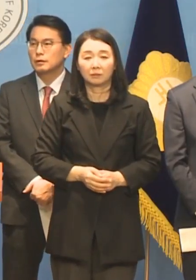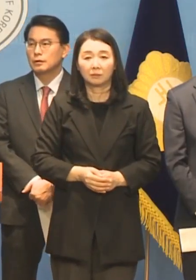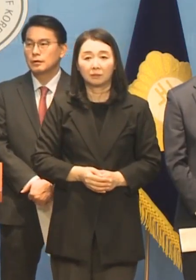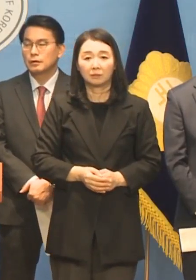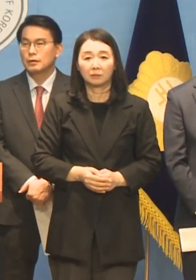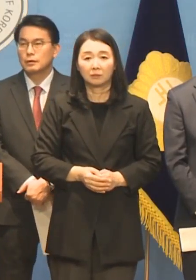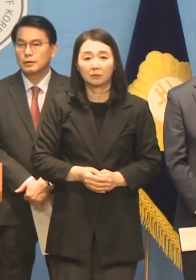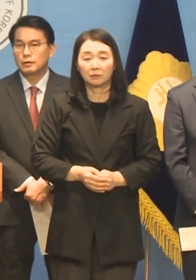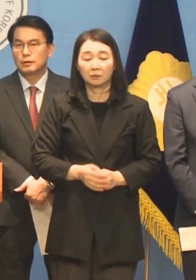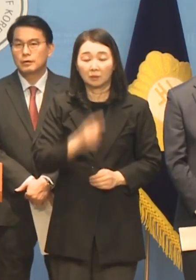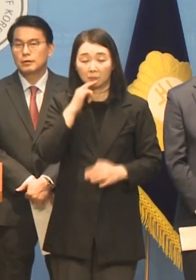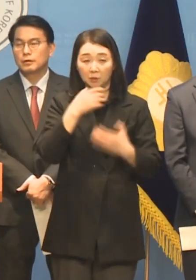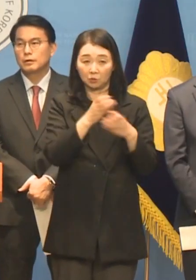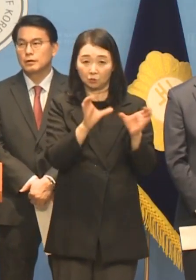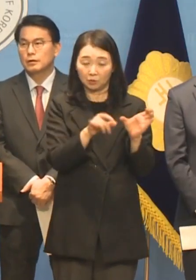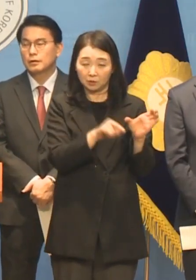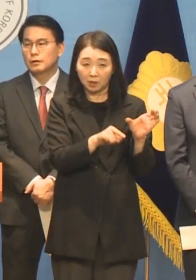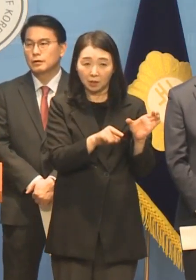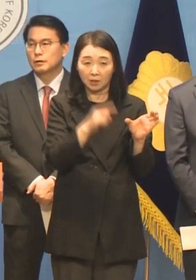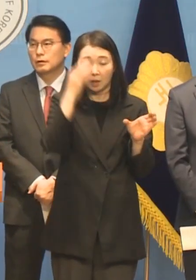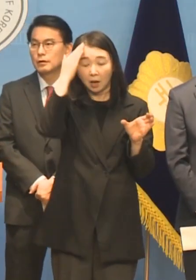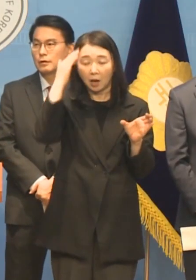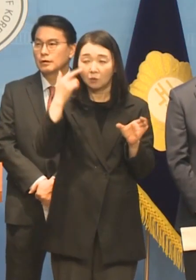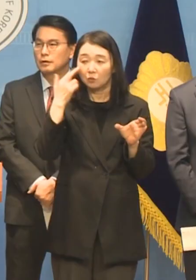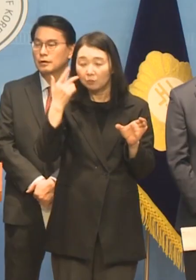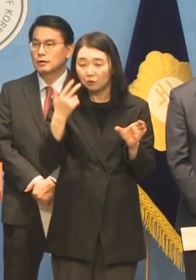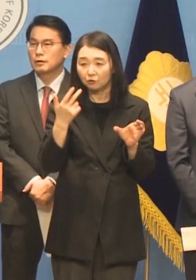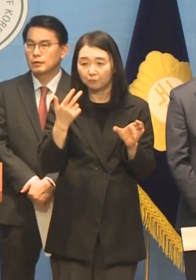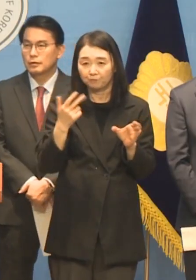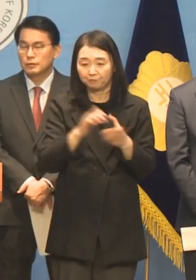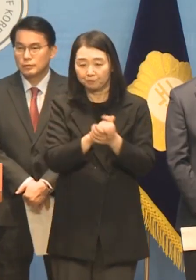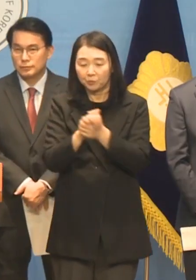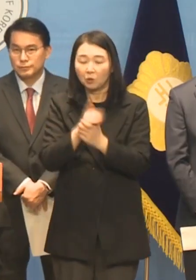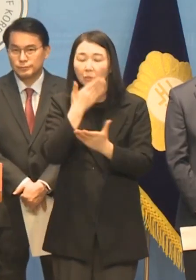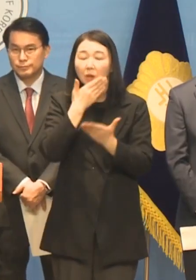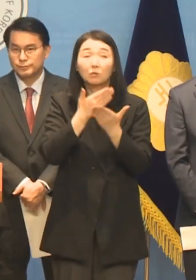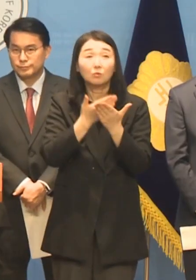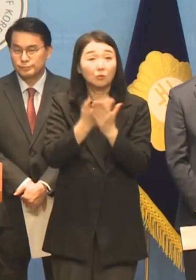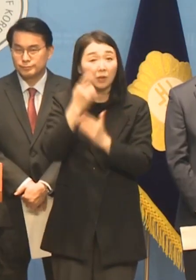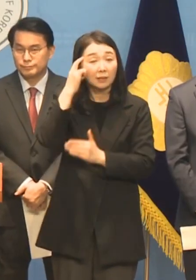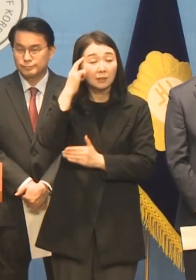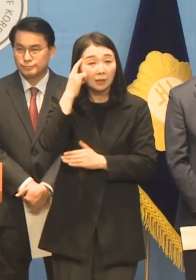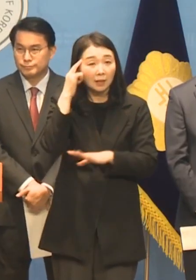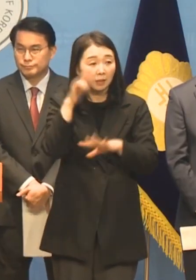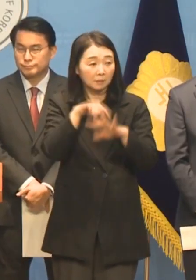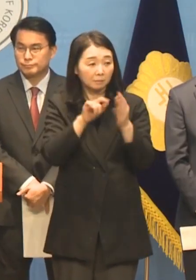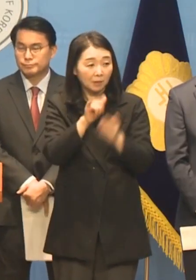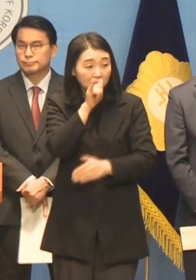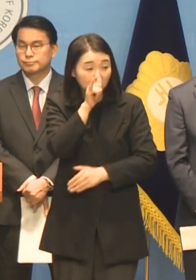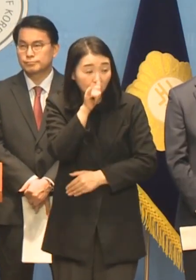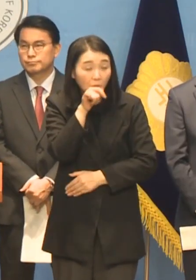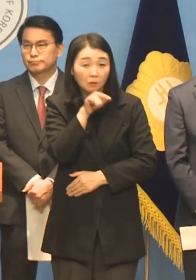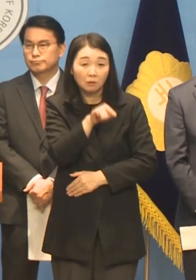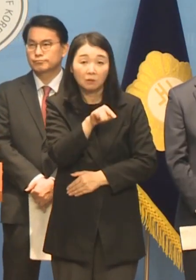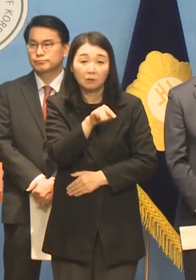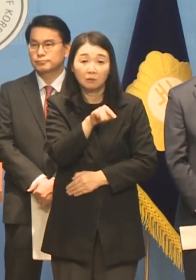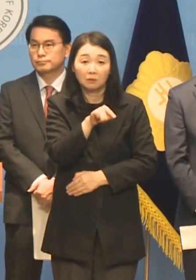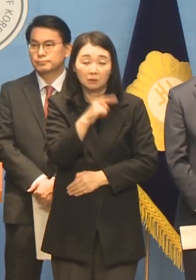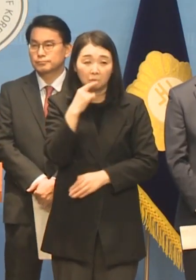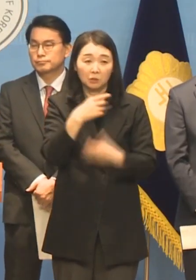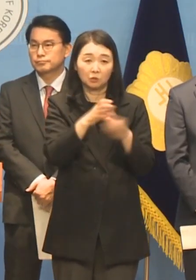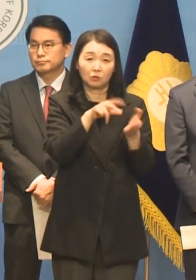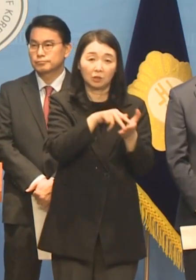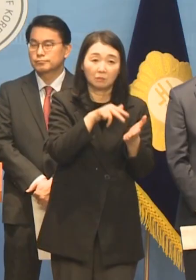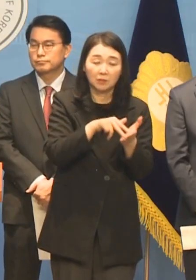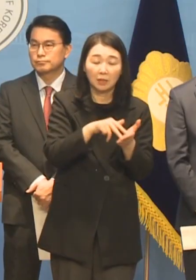만약 아직까지 민주당에 한미동맹의 중요성을 생각하는 마음이 조금이라도 남아있다면